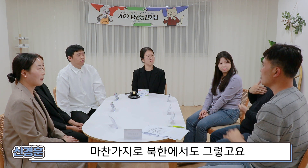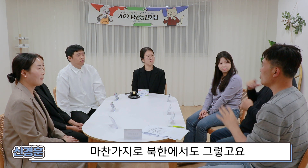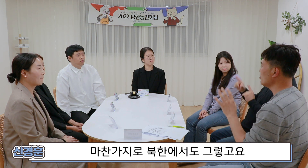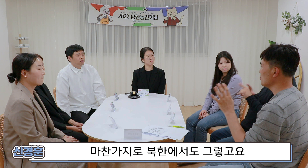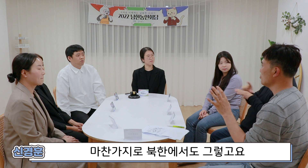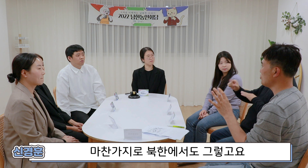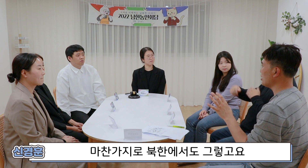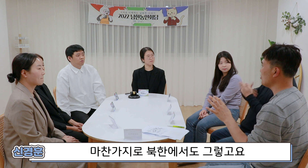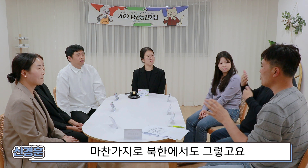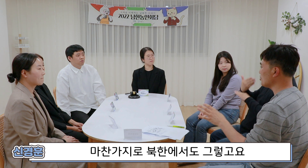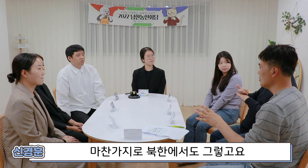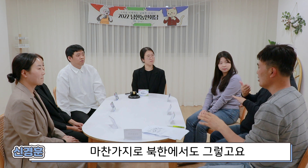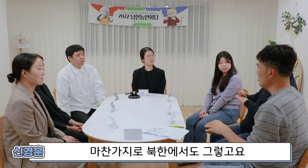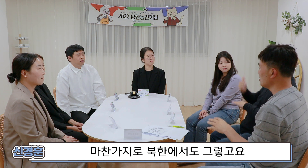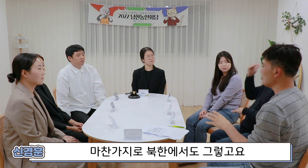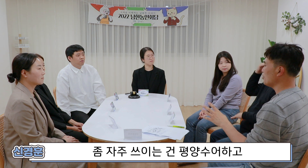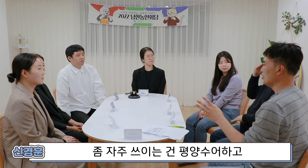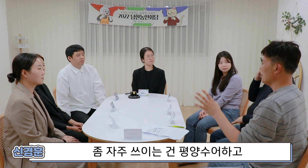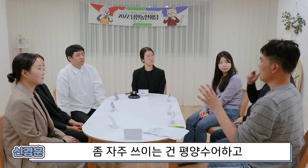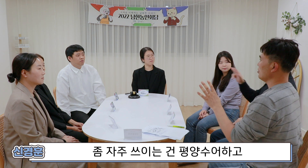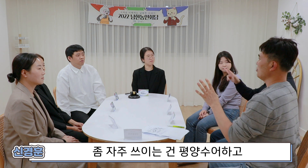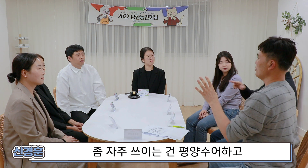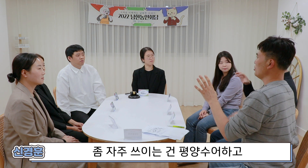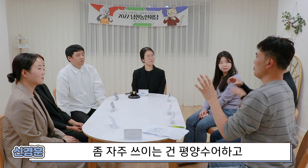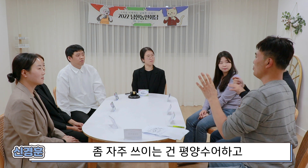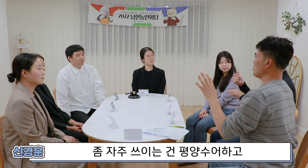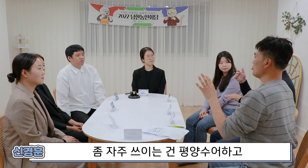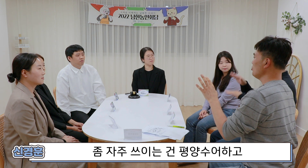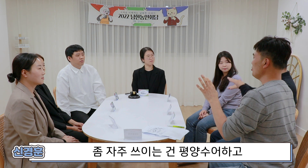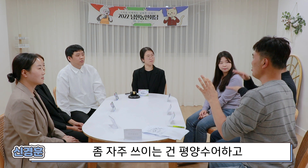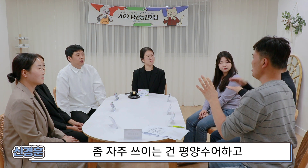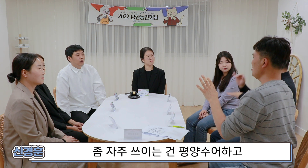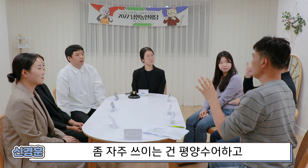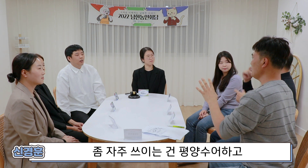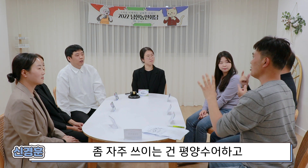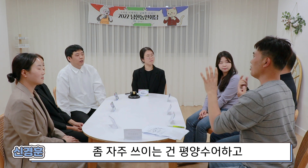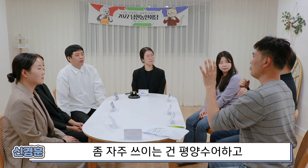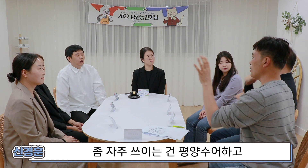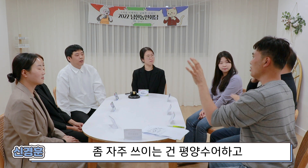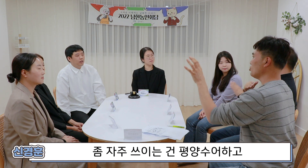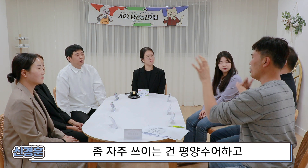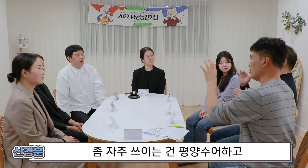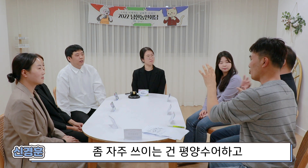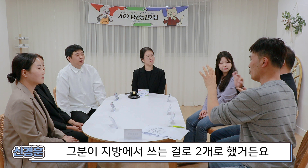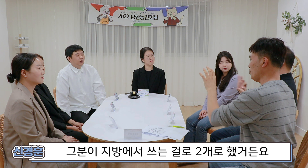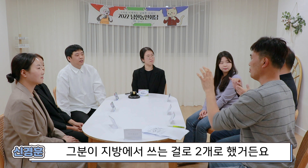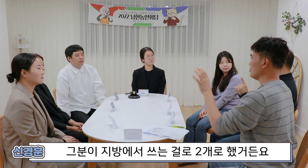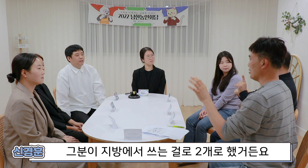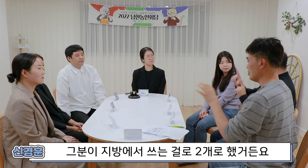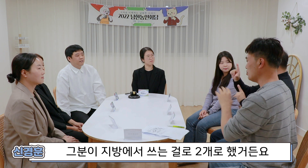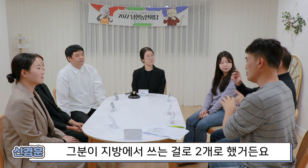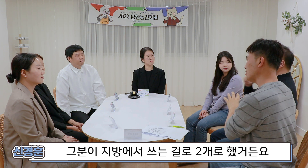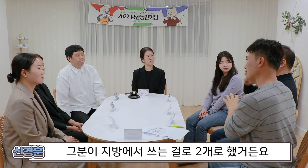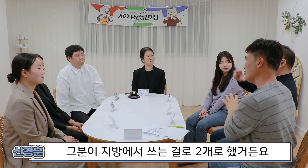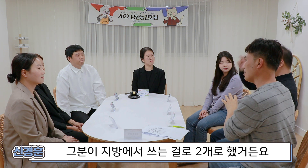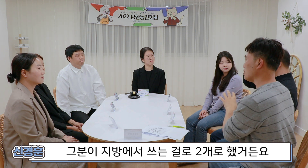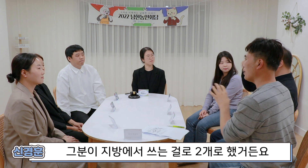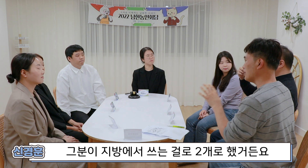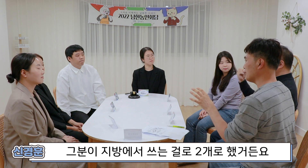마찬가지로 북한도 그래서 좀 자주 쓰이는 거는 이제 평양수 하나 넣고 이제 그분이 쓰는 이제 지방에 쓰는